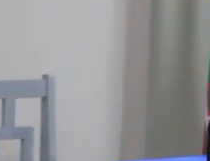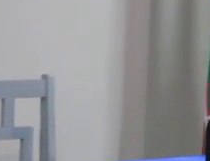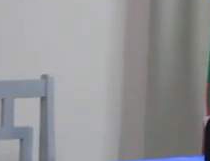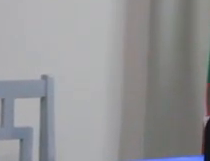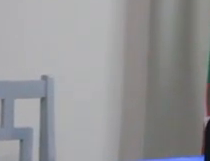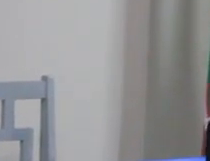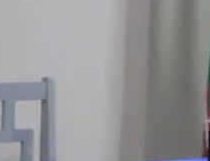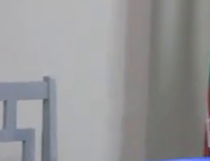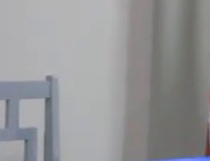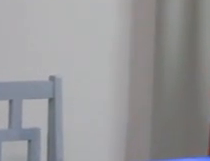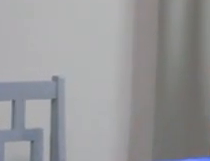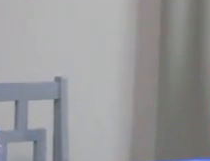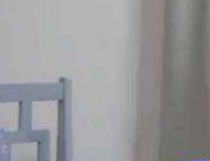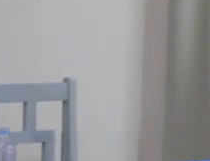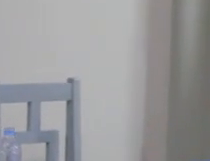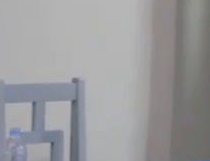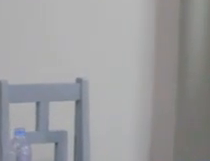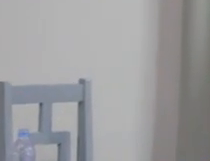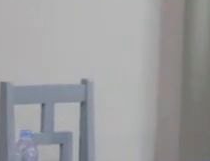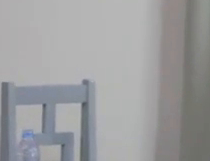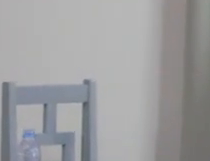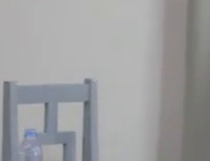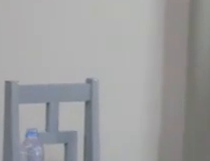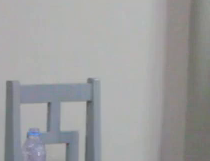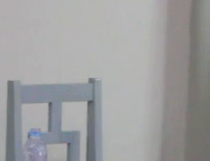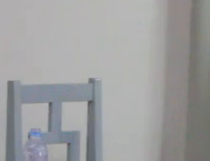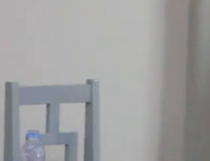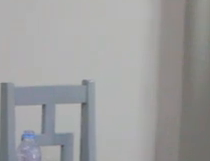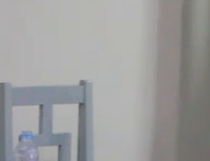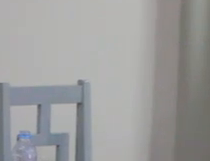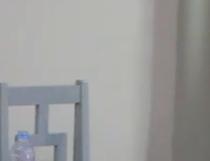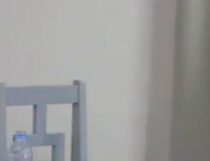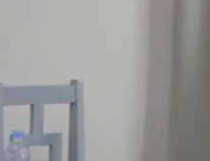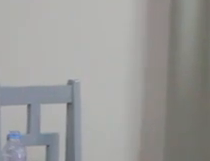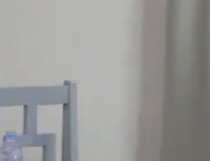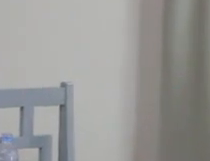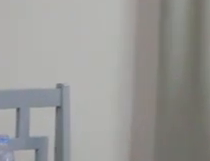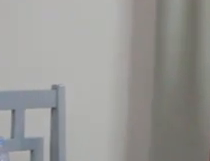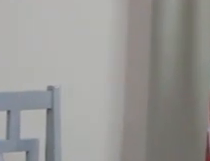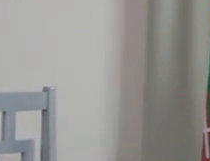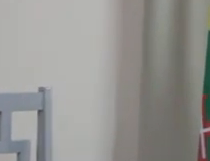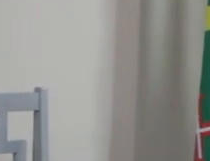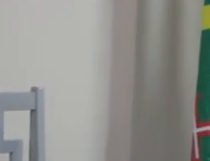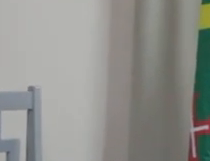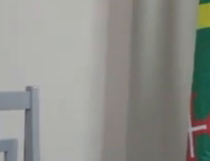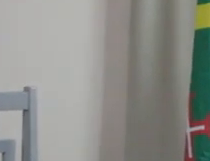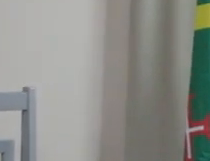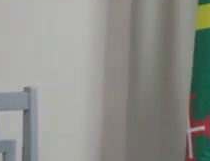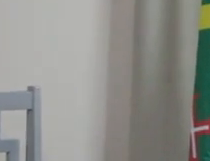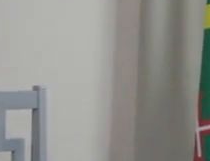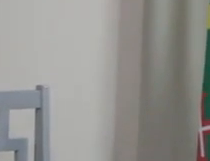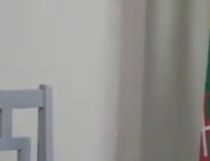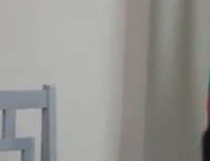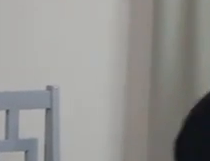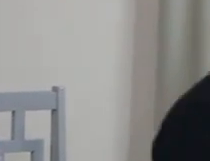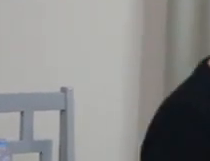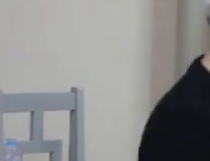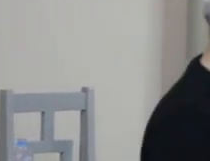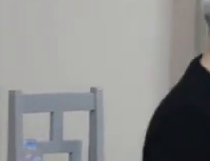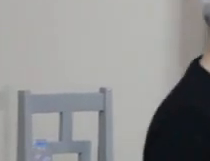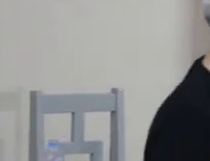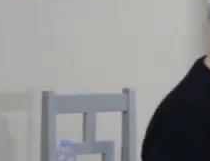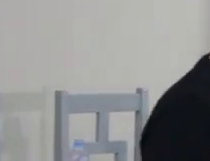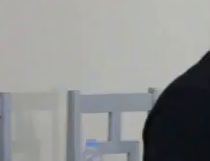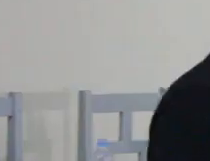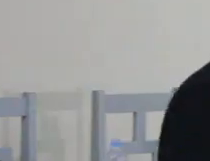artistas locais vão se apresentar. Mas é muito. Receita, né? Muito importante. Agora vamos esperar que ele senta. Muito importante. Pois